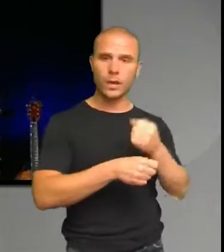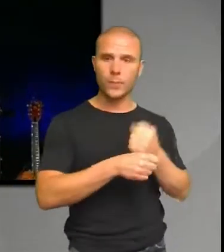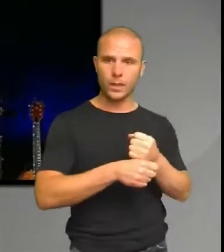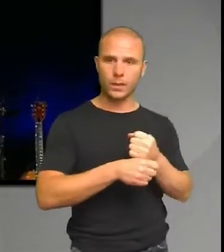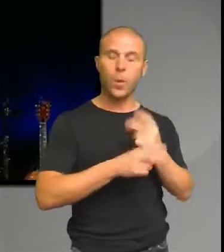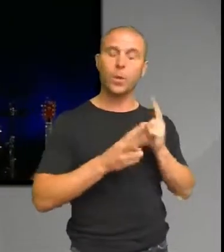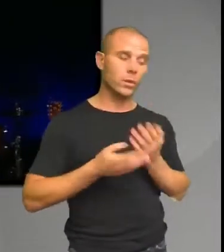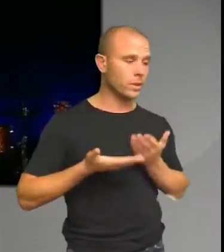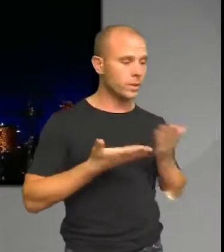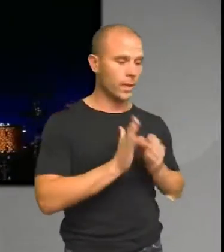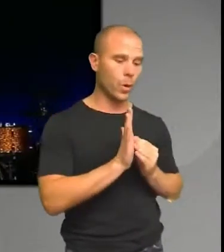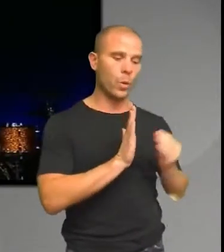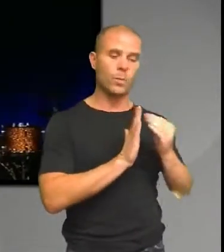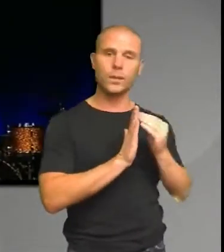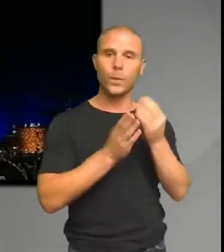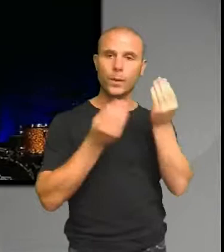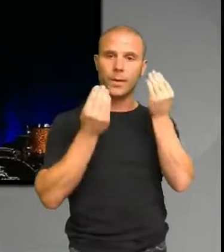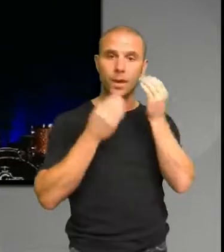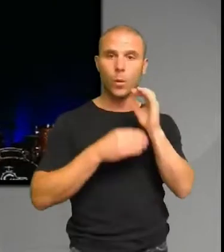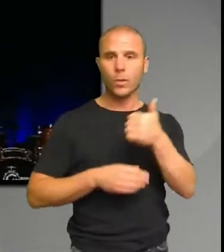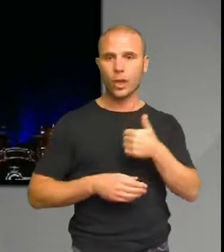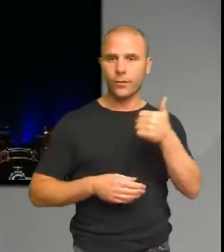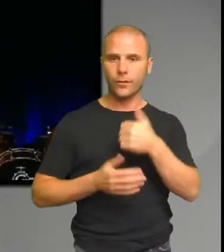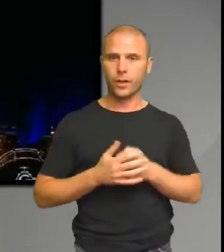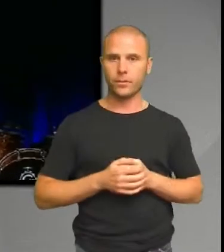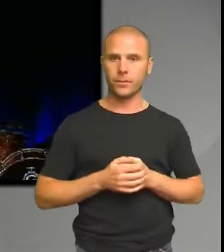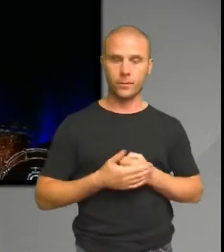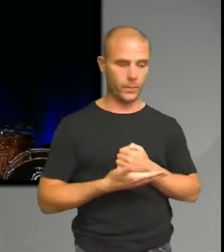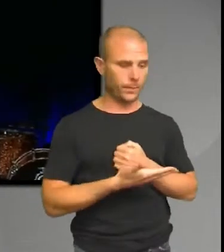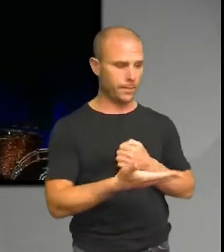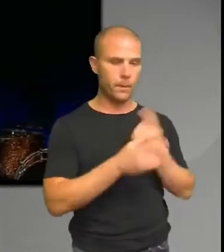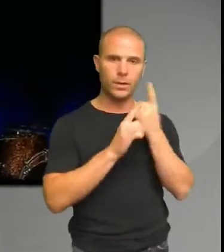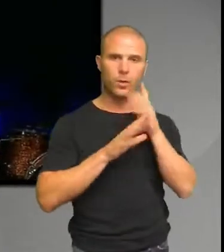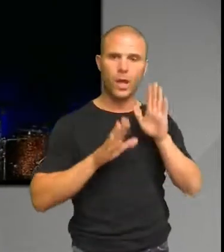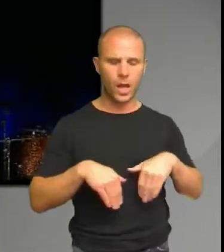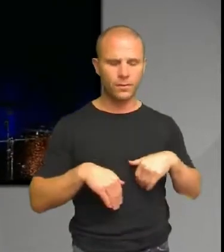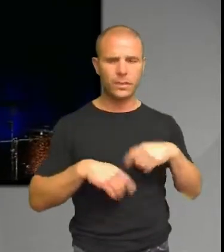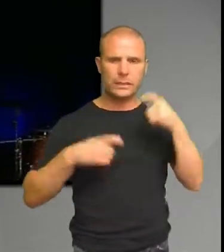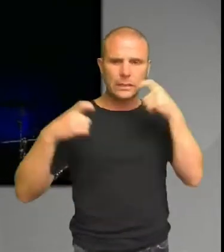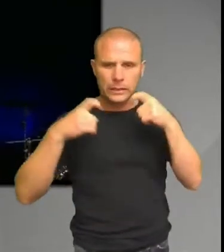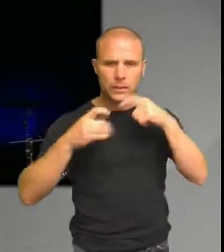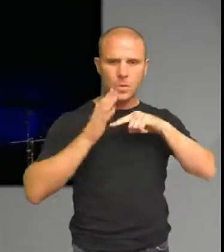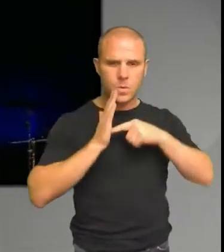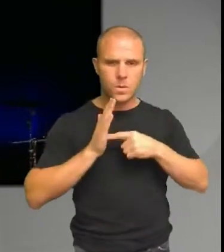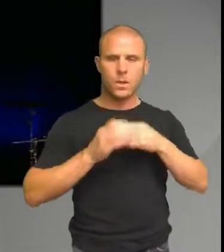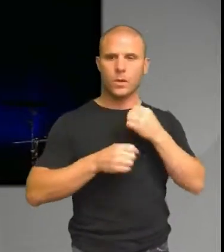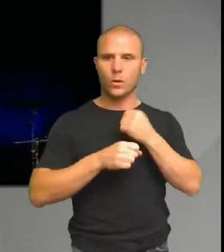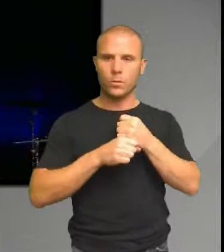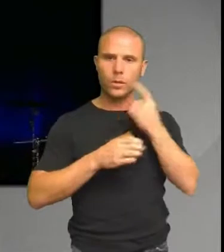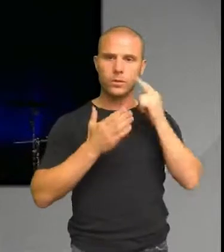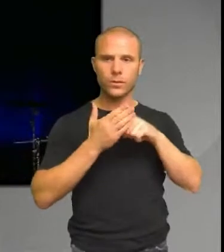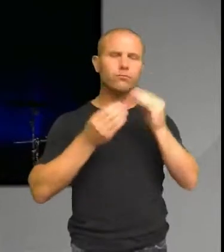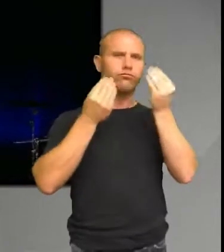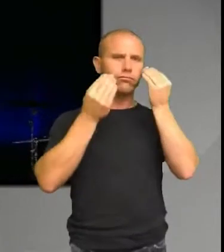den kompletterande utbildning som de möjligtvis behöver. Dessa människor har lagt ner hårt arbete och mycket tid på att skaffa sig en